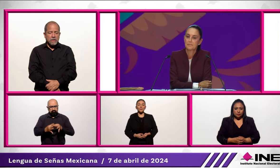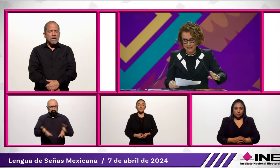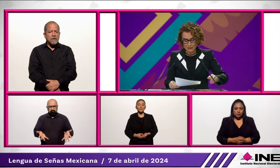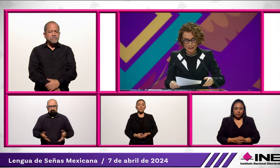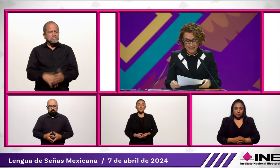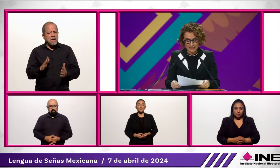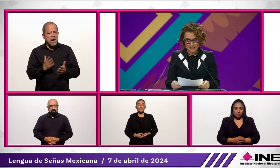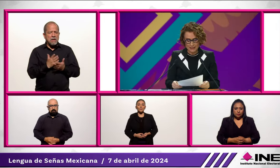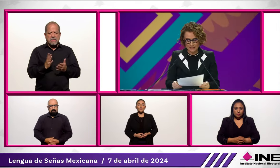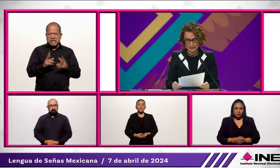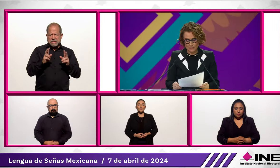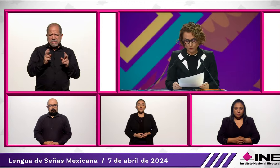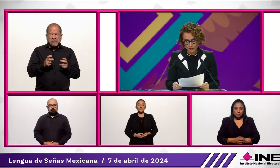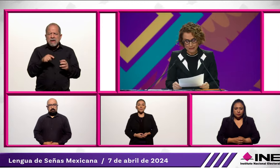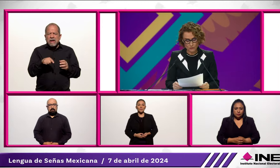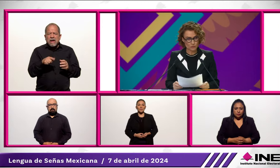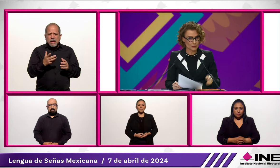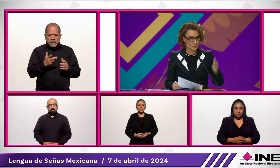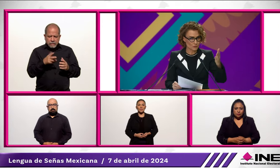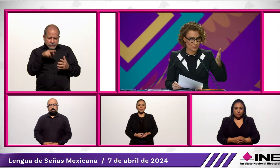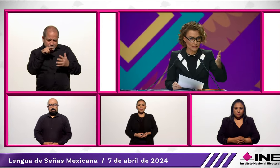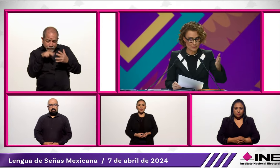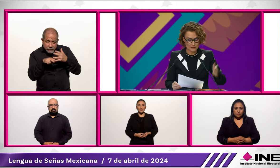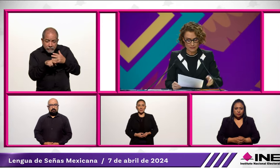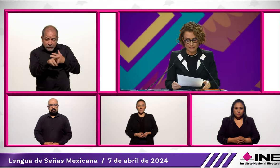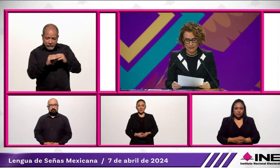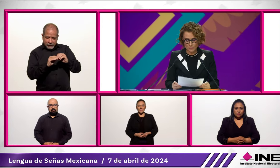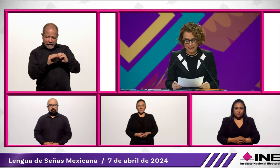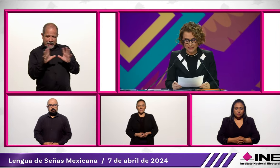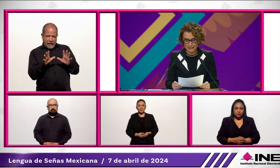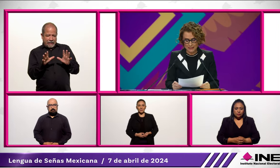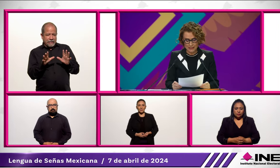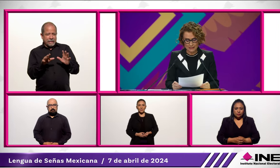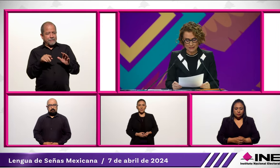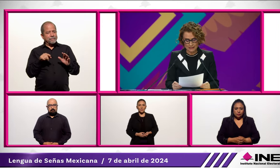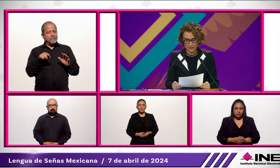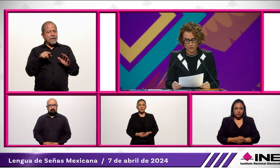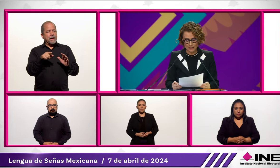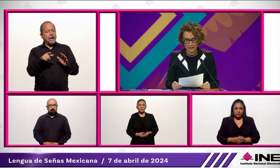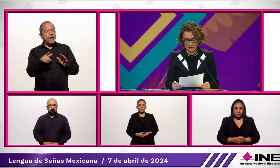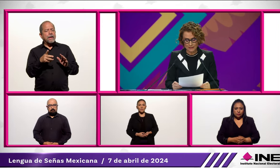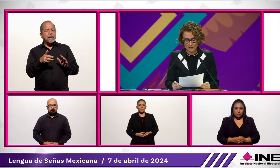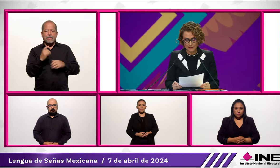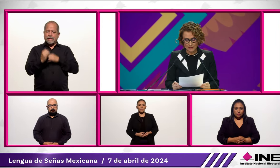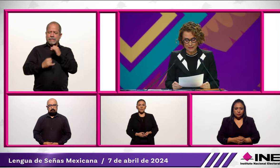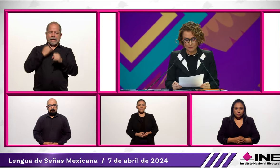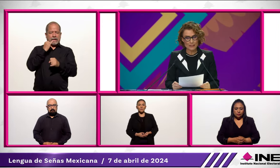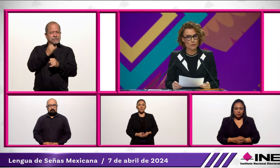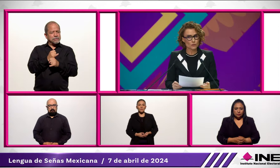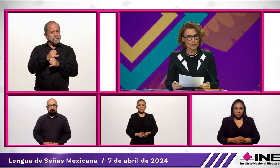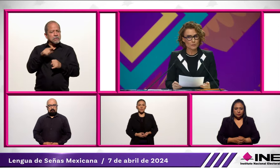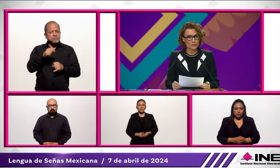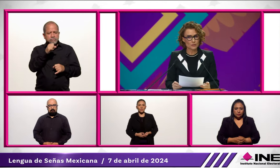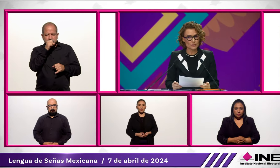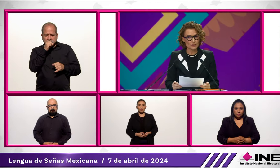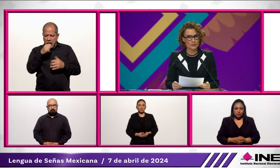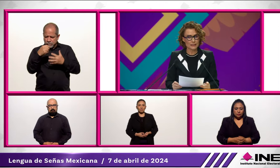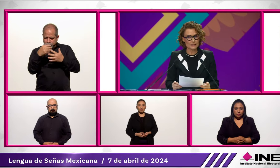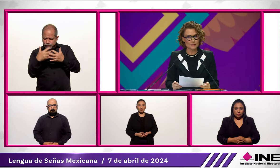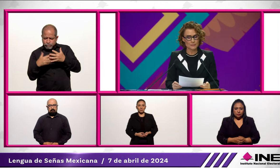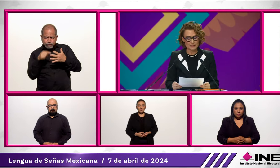de transparencia, los datos, tanto del índice de transparencia internacional... México no se ha